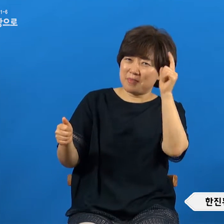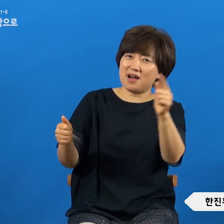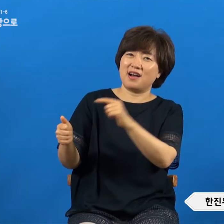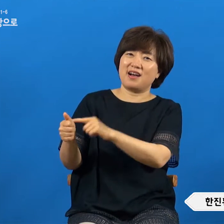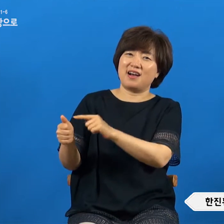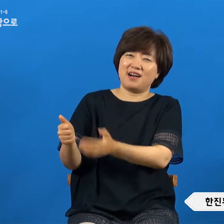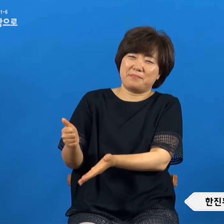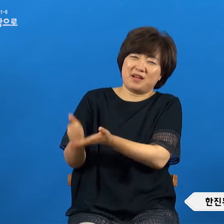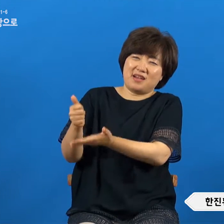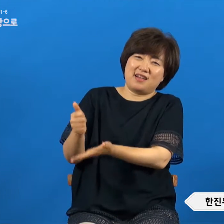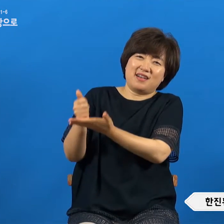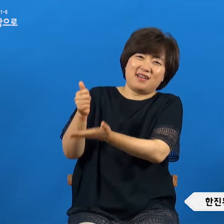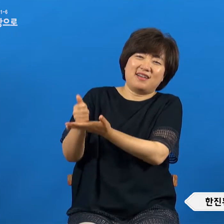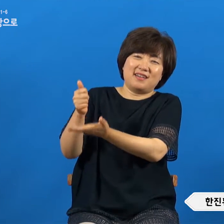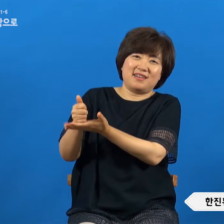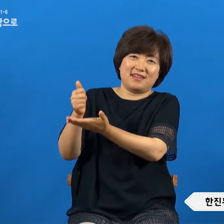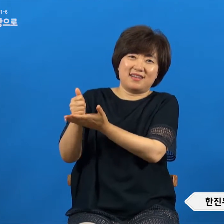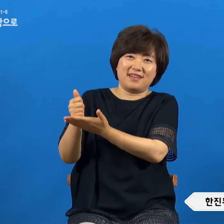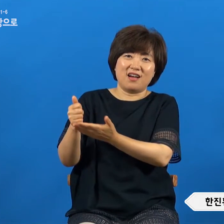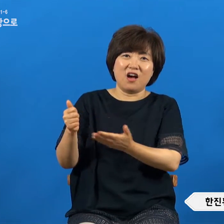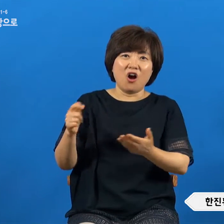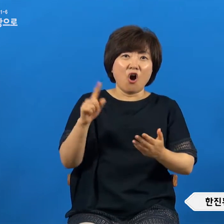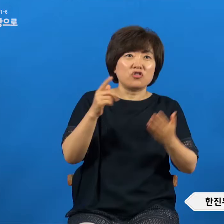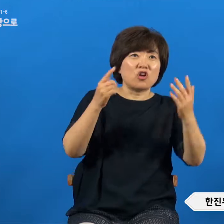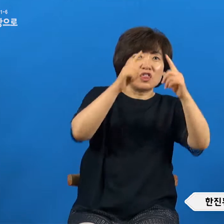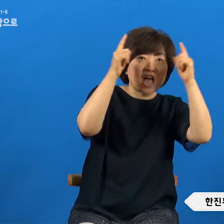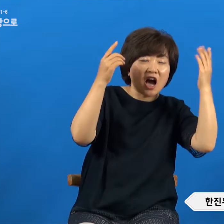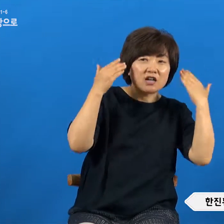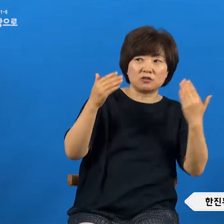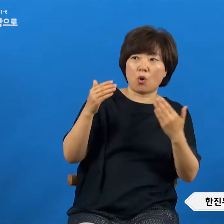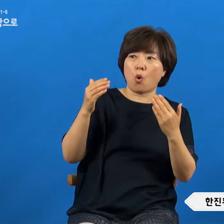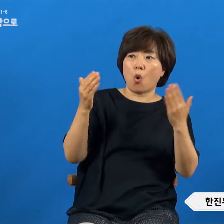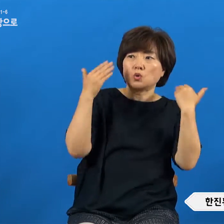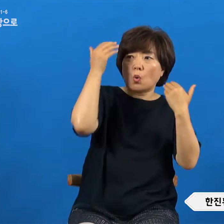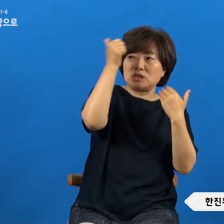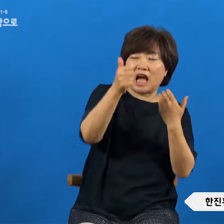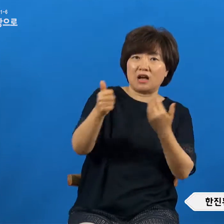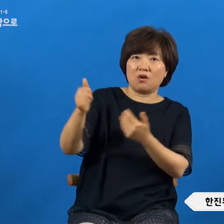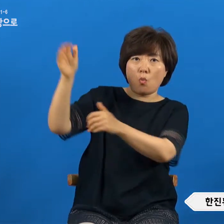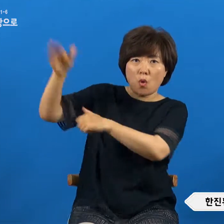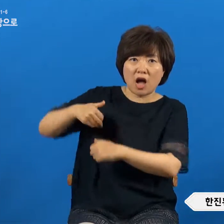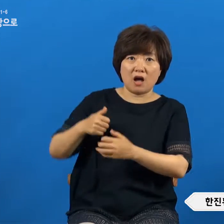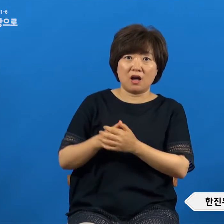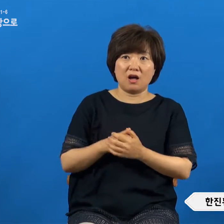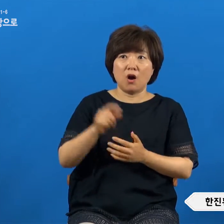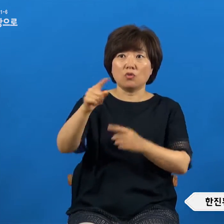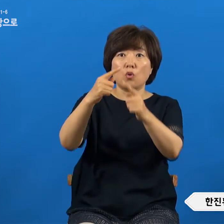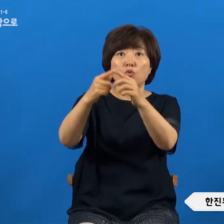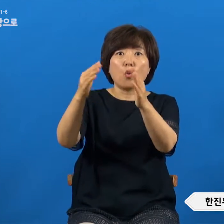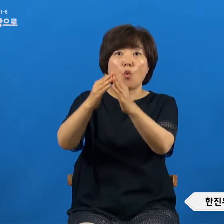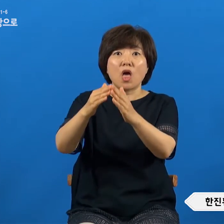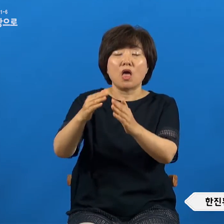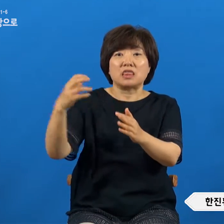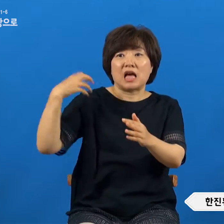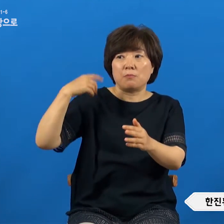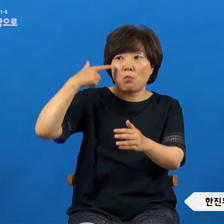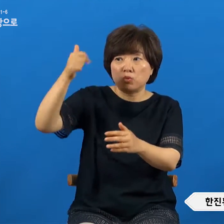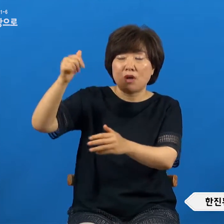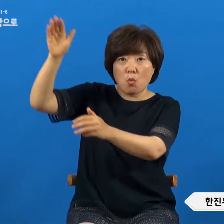러브콜을 보내옵니다. 어느 대학에서 총장으로 오라고 하기도 하고 서울의 큰 교회에서는 담임 목사로 오라고